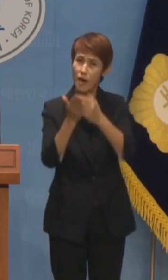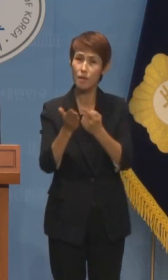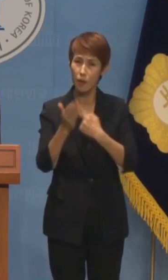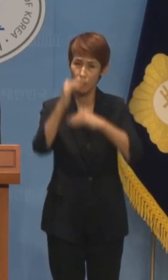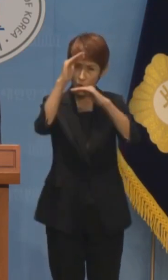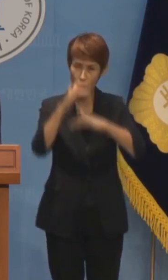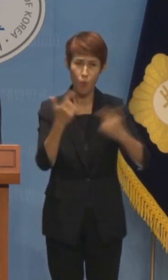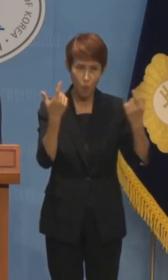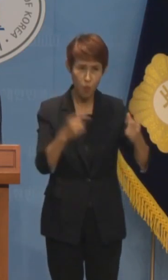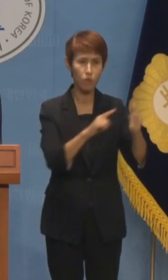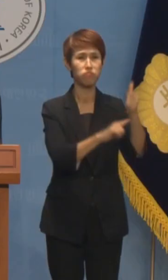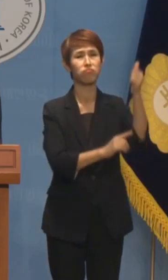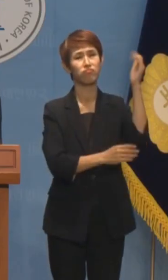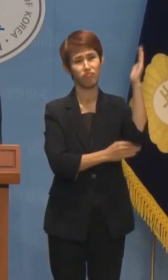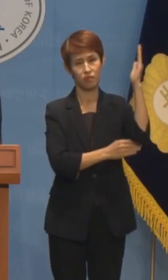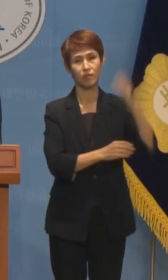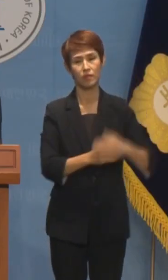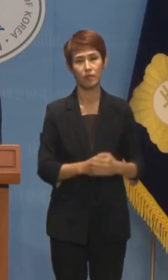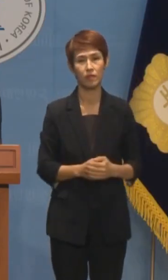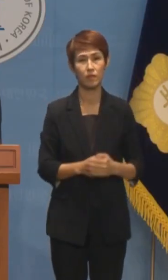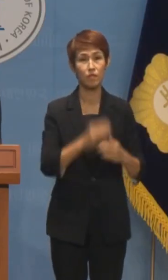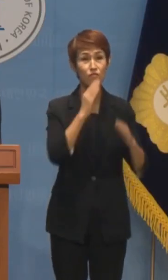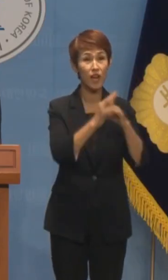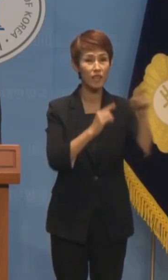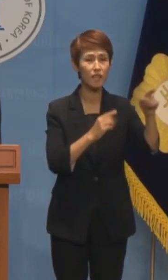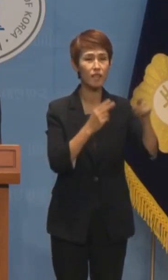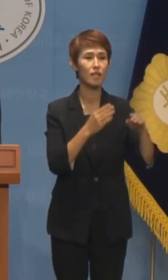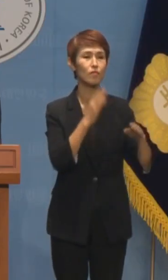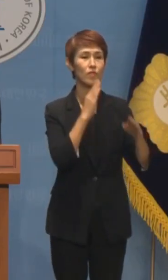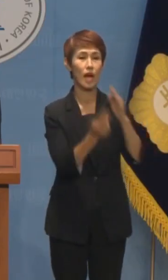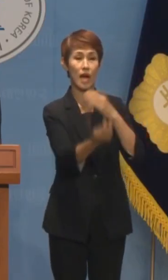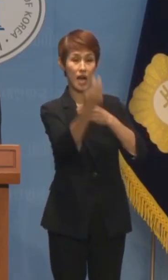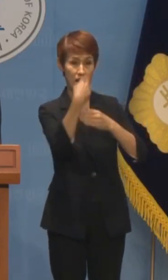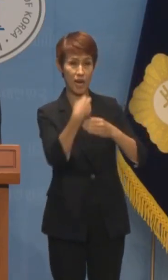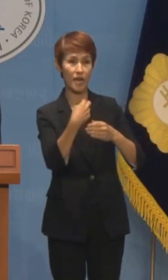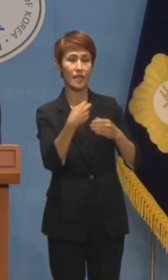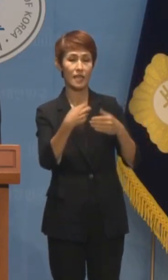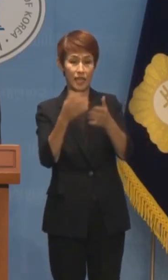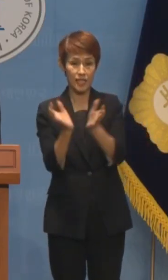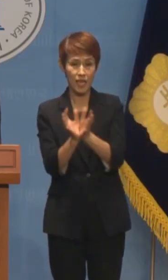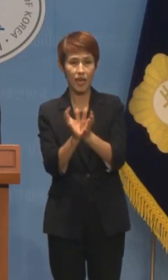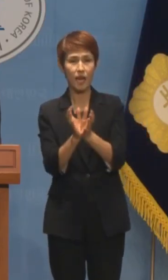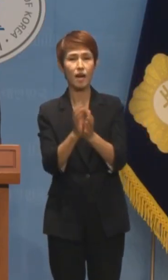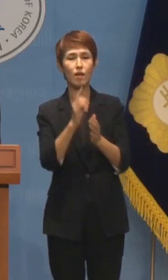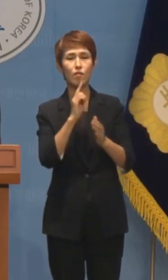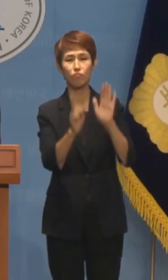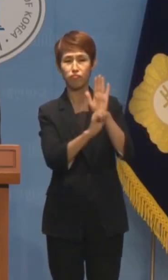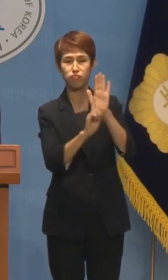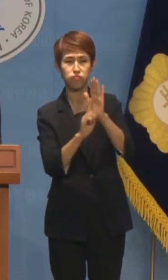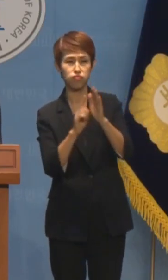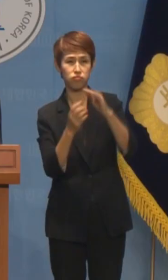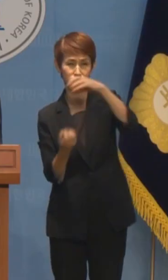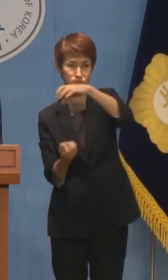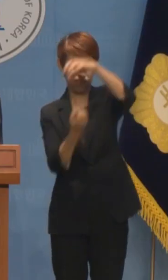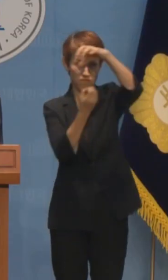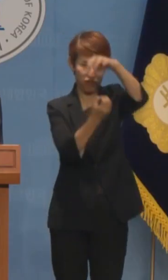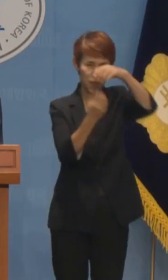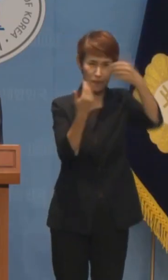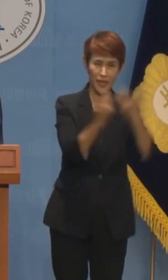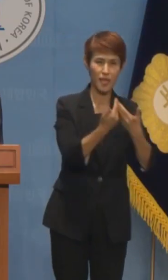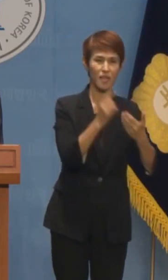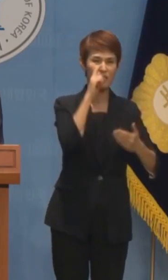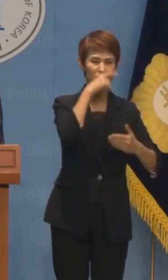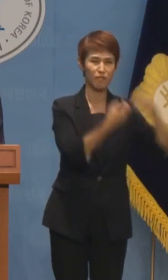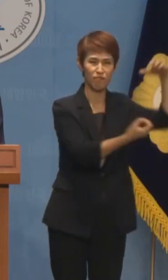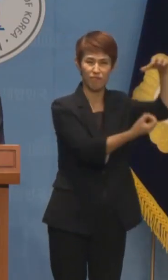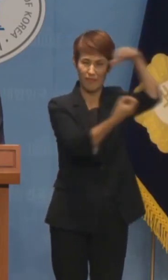주장입니다. 북한은 일부 탈북단체가 북으로 보내는 대북 전단에 대응해서 오물풍선을 날려보낸다고들